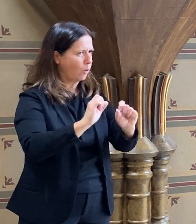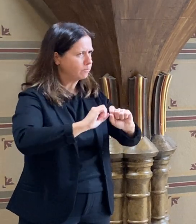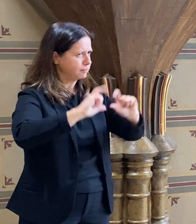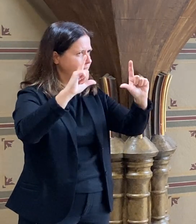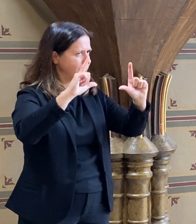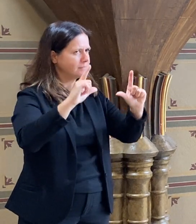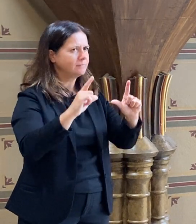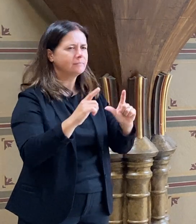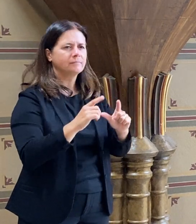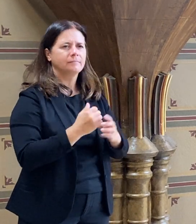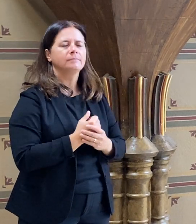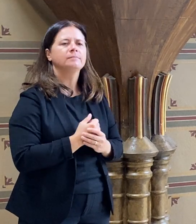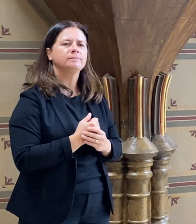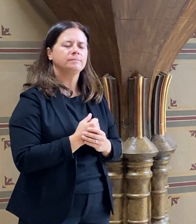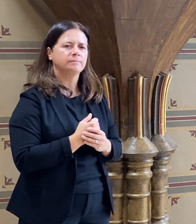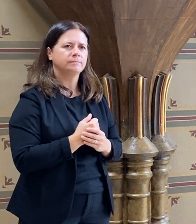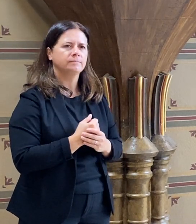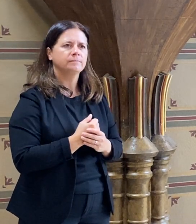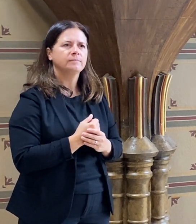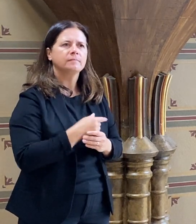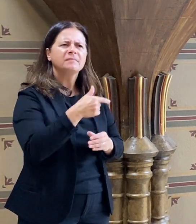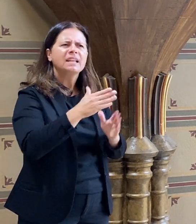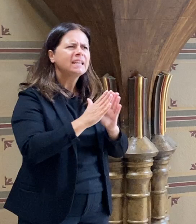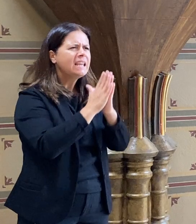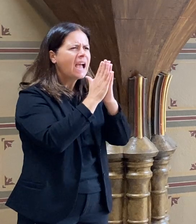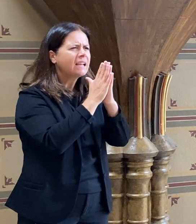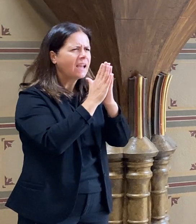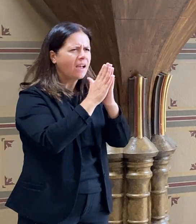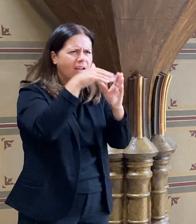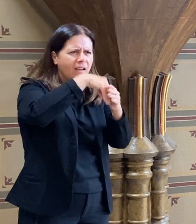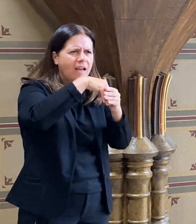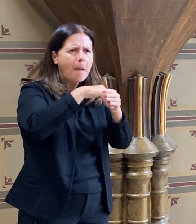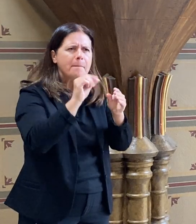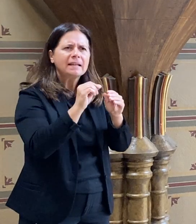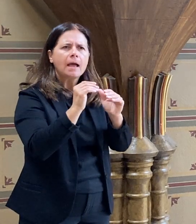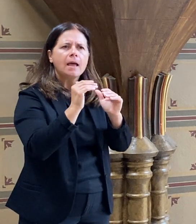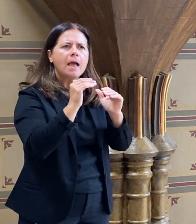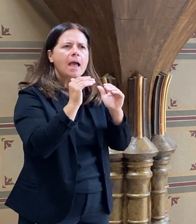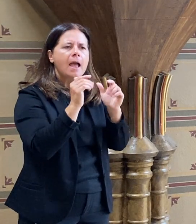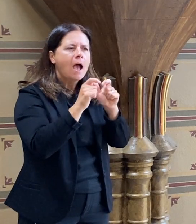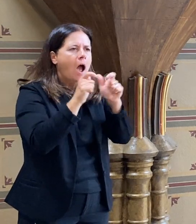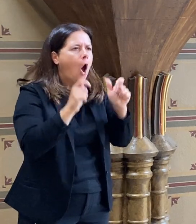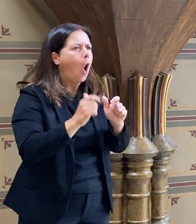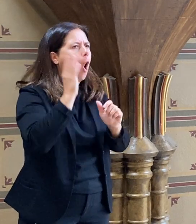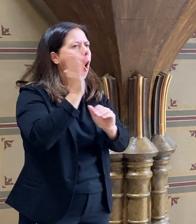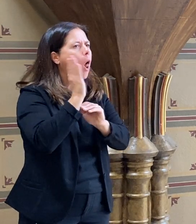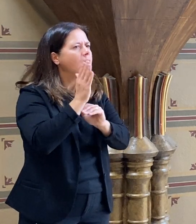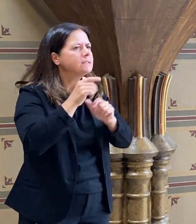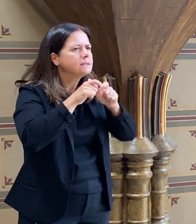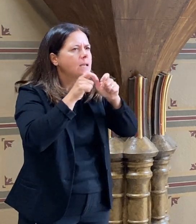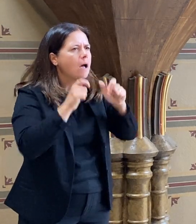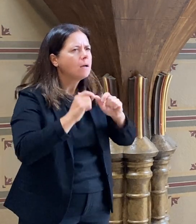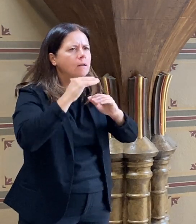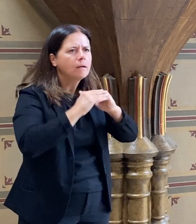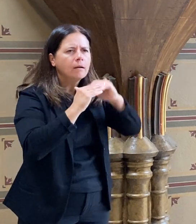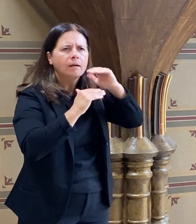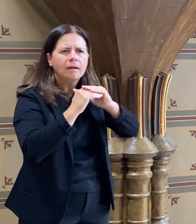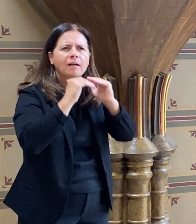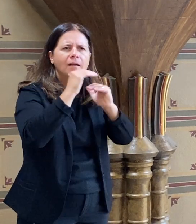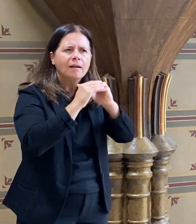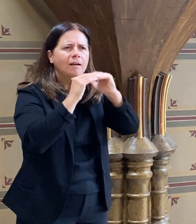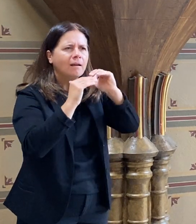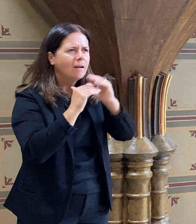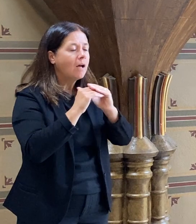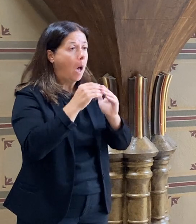entstanden. Eine Kirche aus kleinen Holzbausteinen. Das Bild